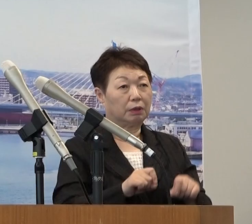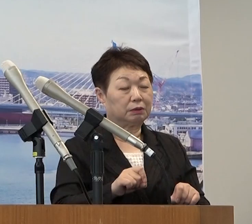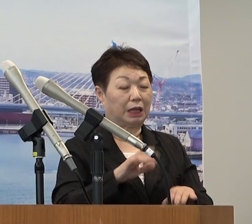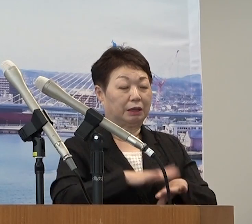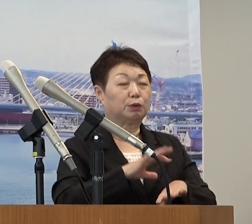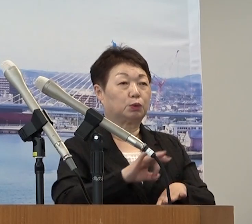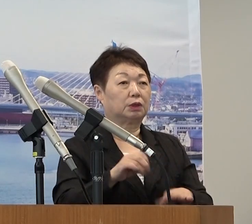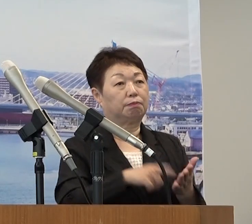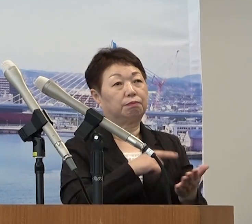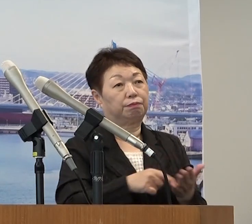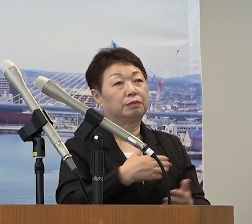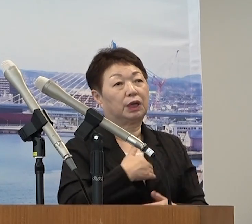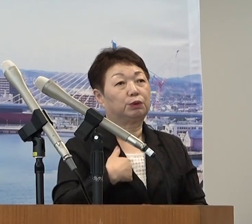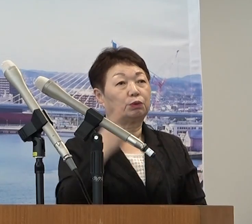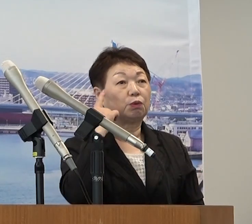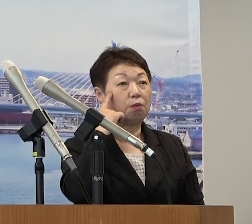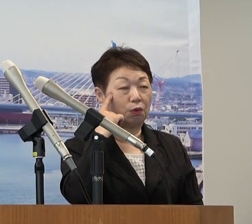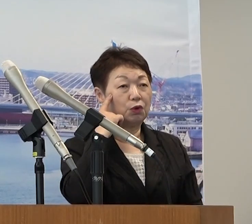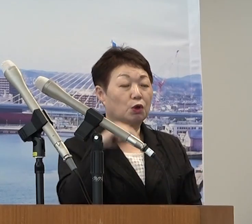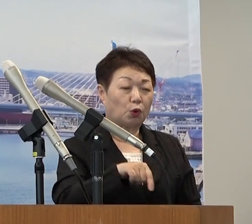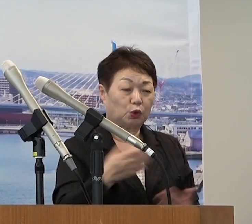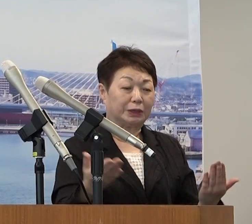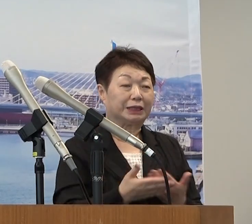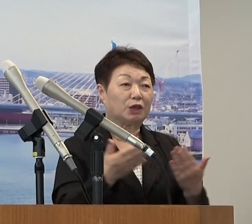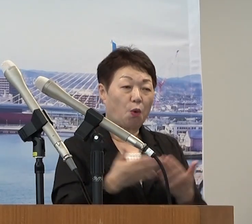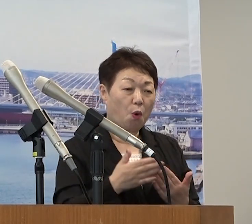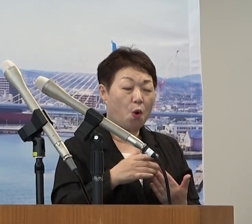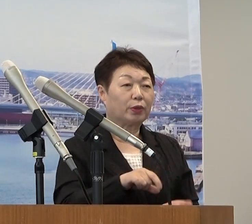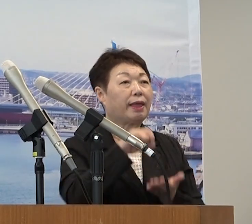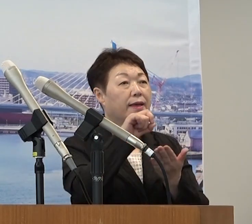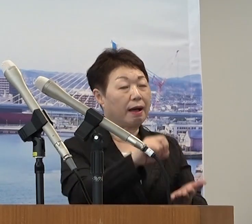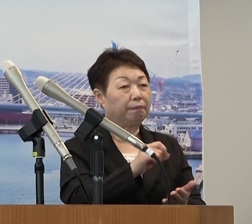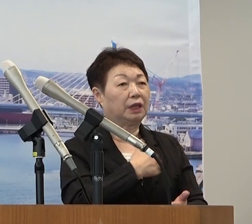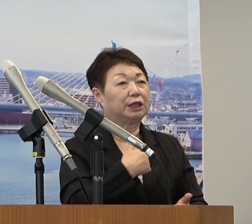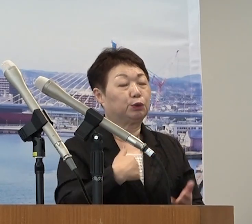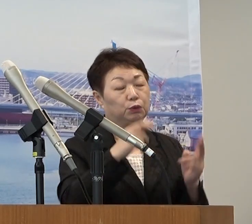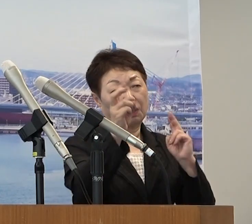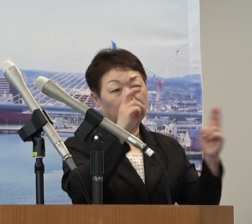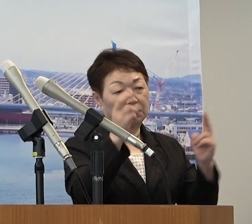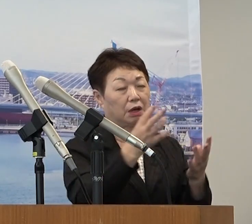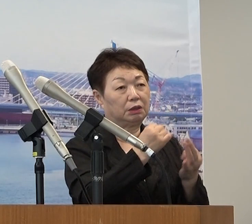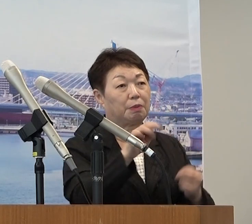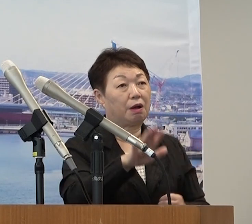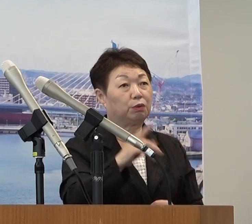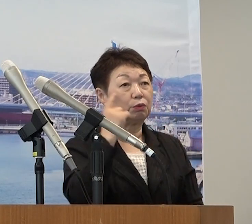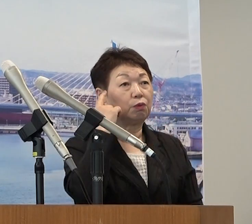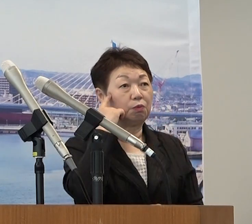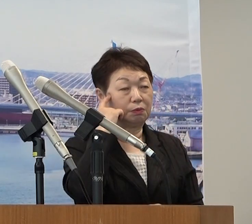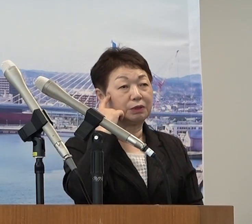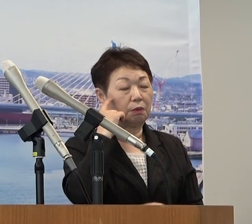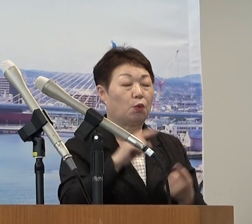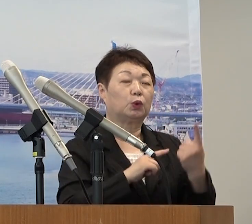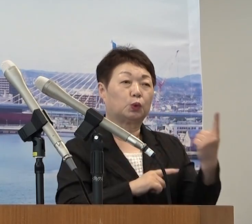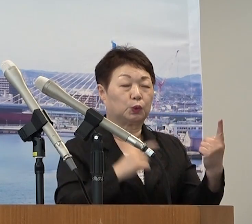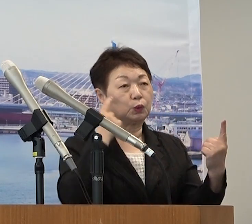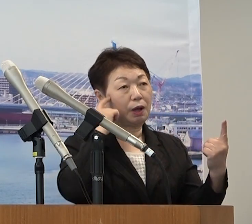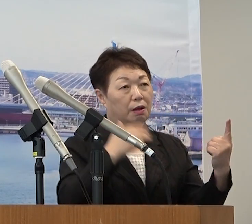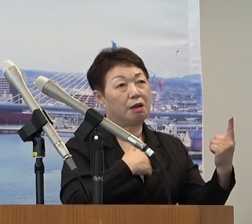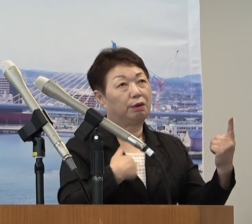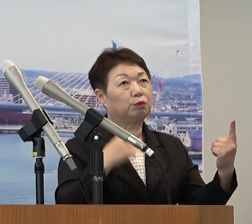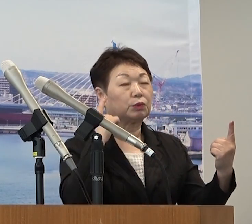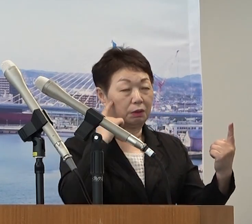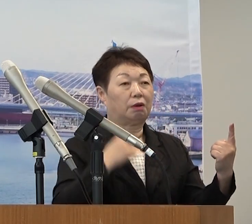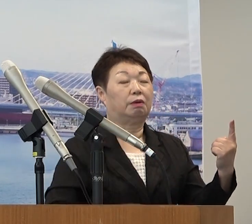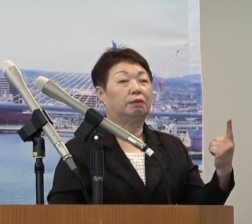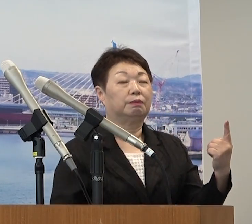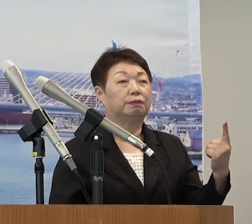ってしまうということで、そういう事業提案ができる企業というのはたくさんいらっしゃると思いますからそういうところがまず一つ考えられると思っ